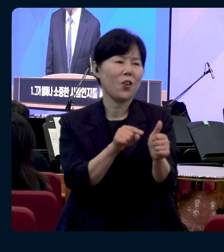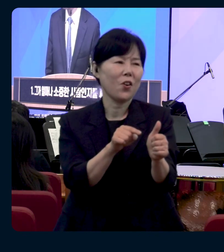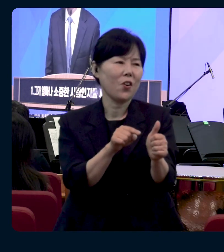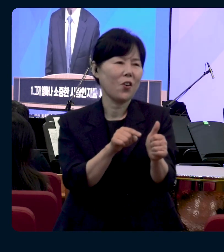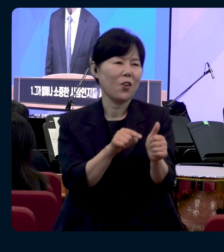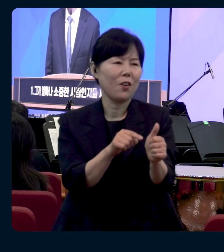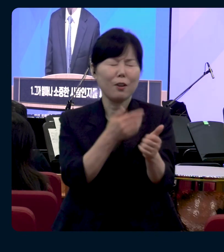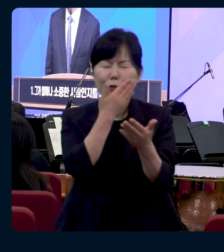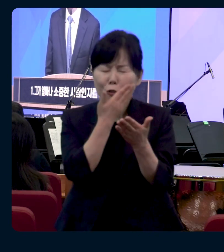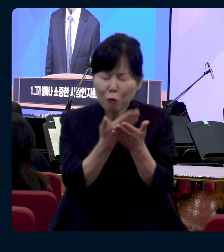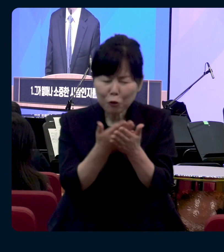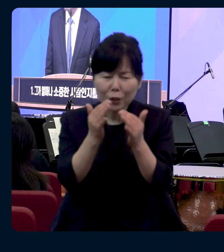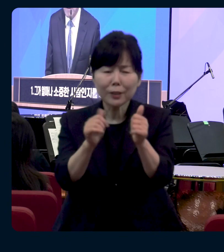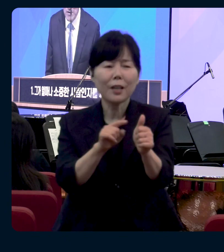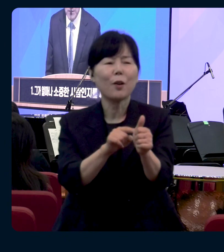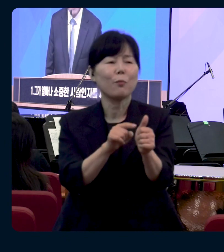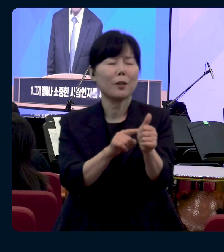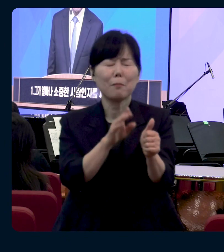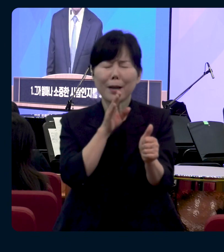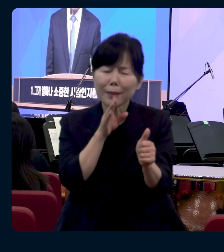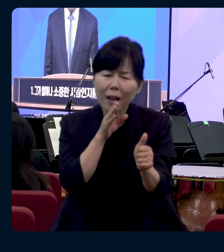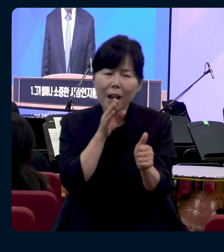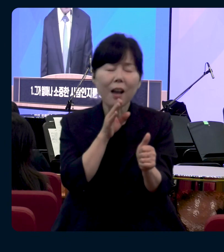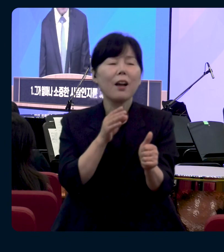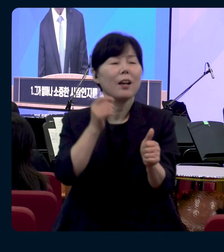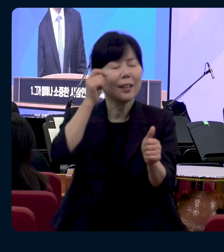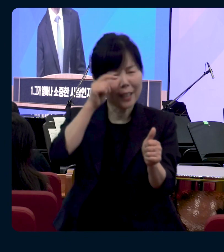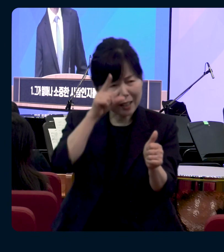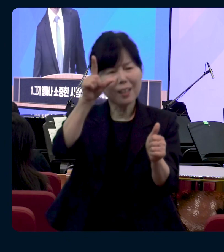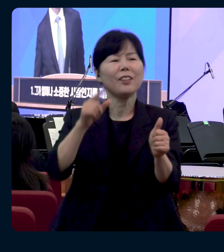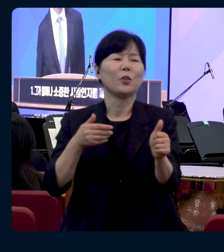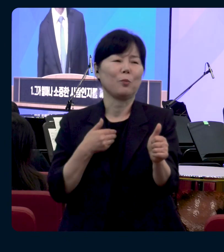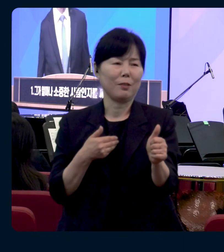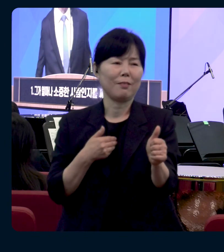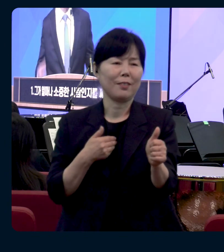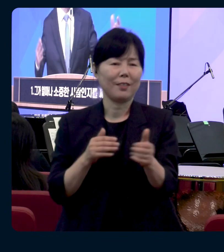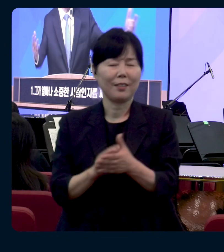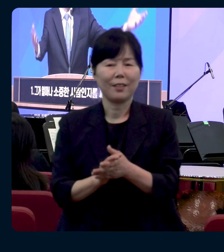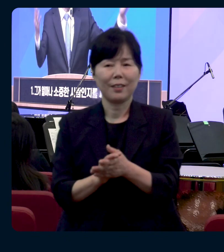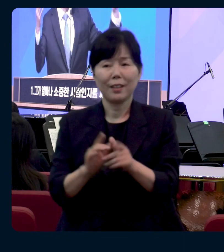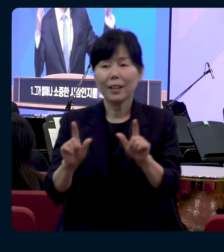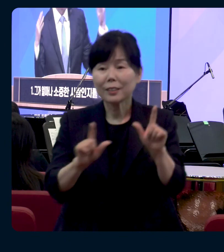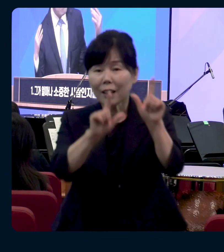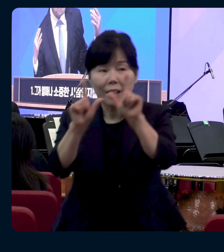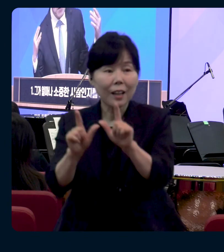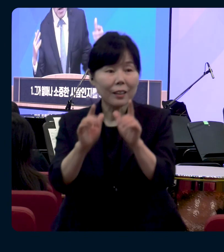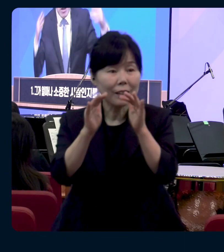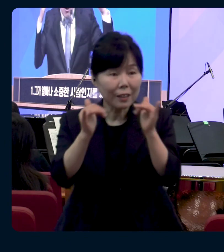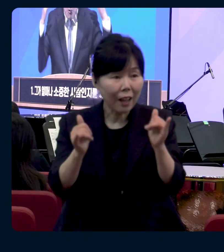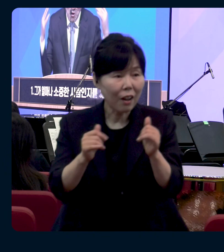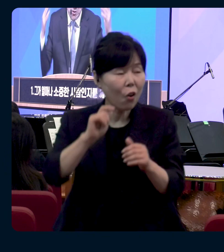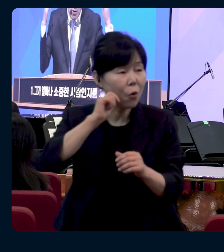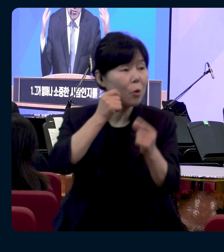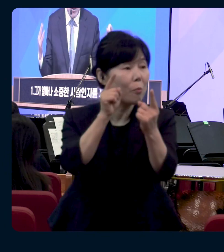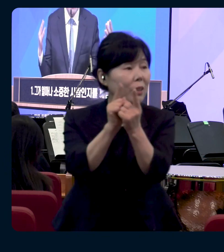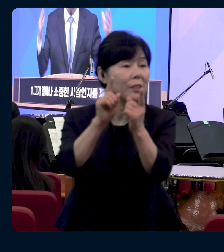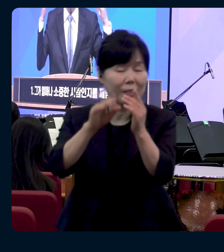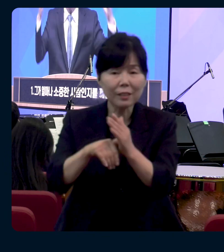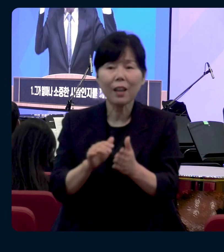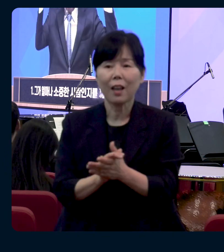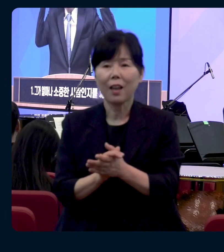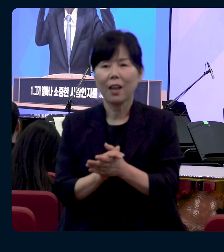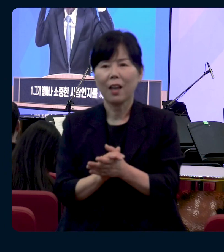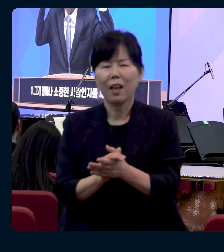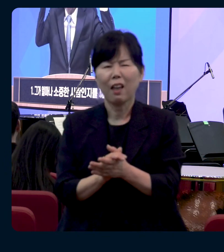그가 얼마나 소중한 사람인지를 깨닫는 것. 참 많은 사람들이 삶 가운데 어려움이 왔을 때 그 어려움을 겪으면서